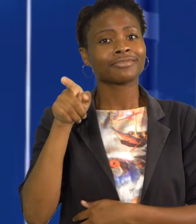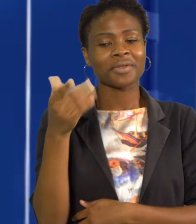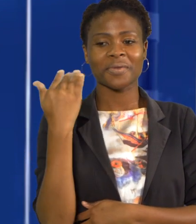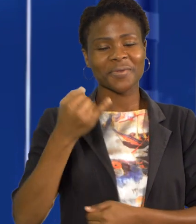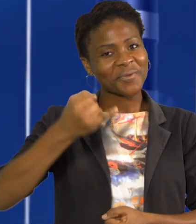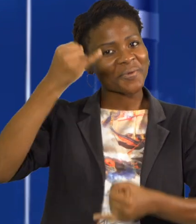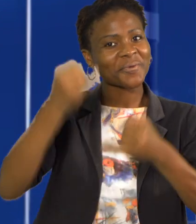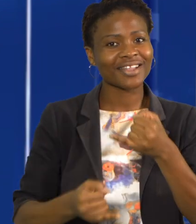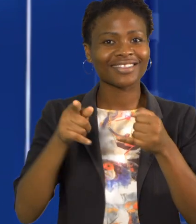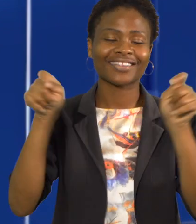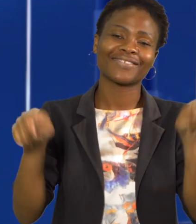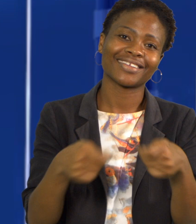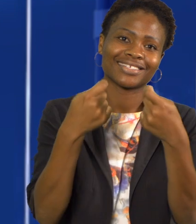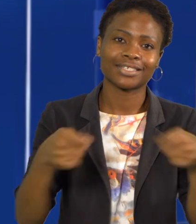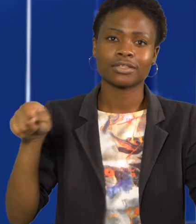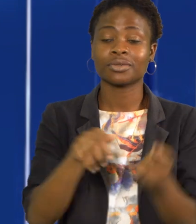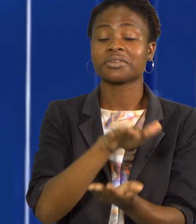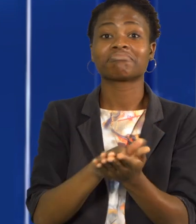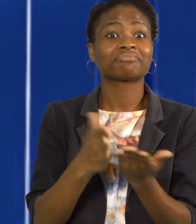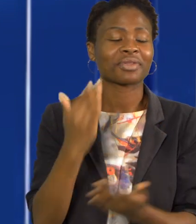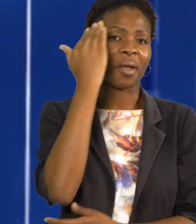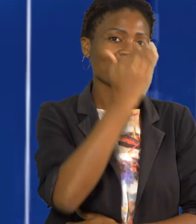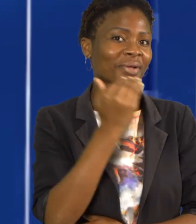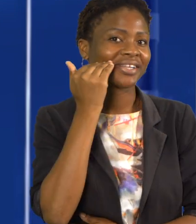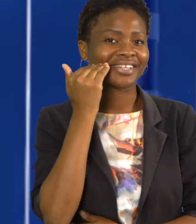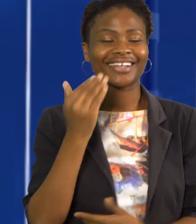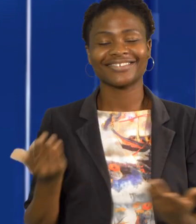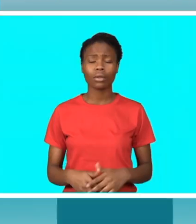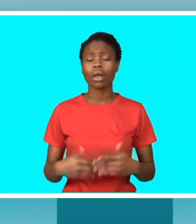No encerramento Do festival Recém terminado Em Manica